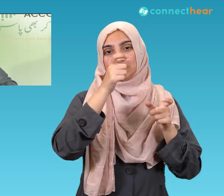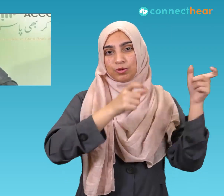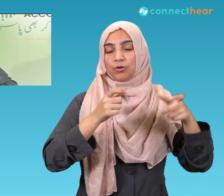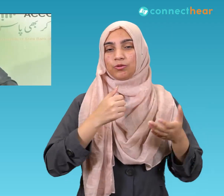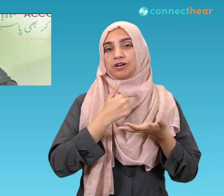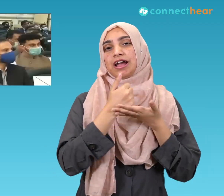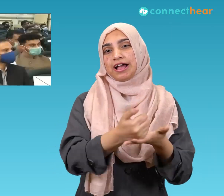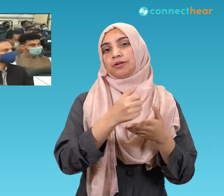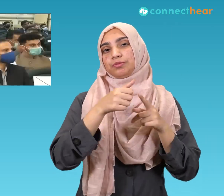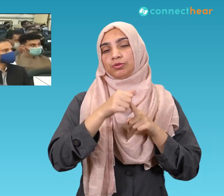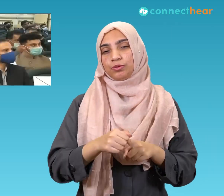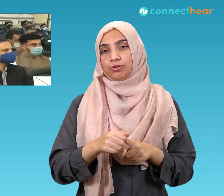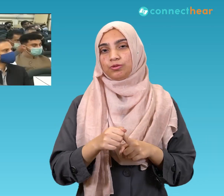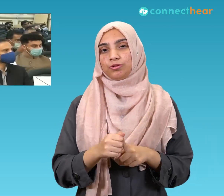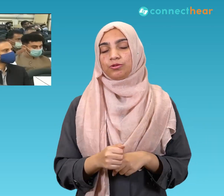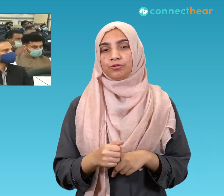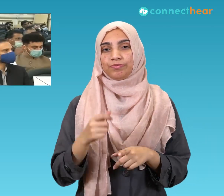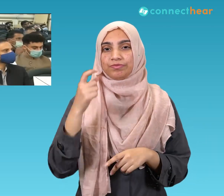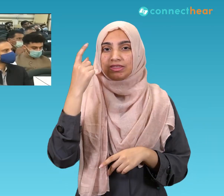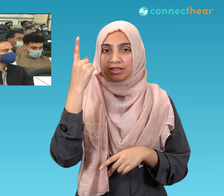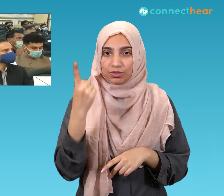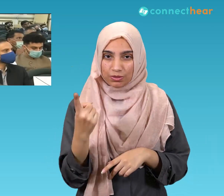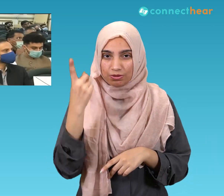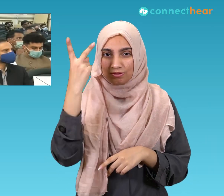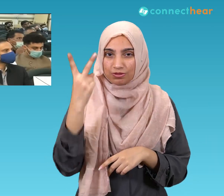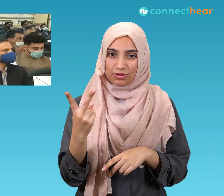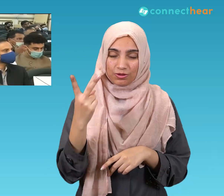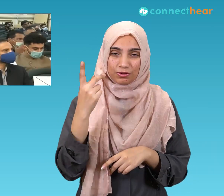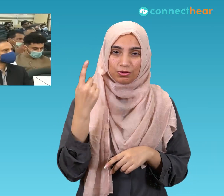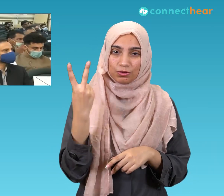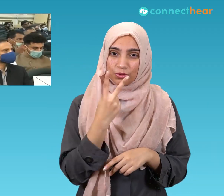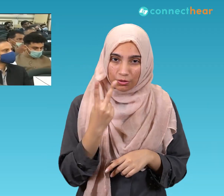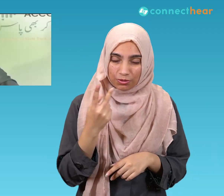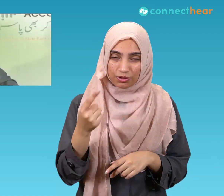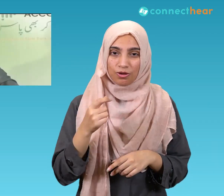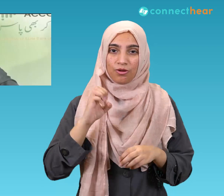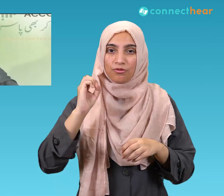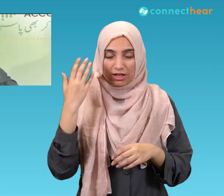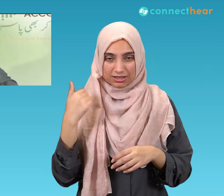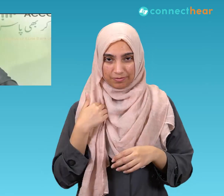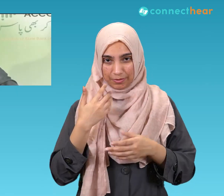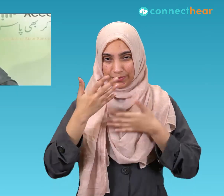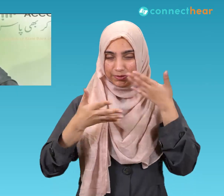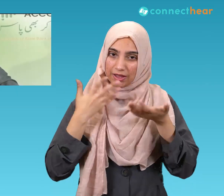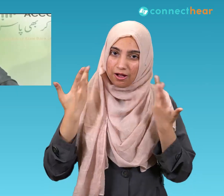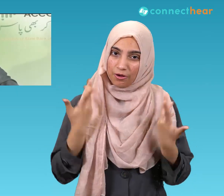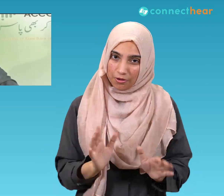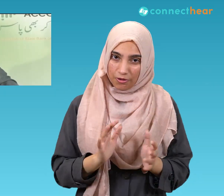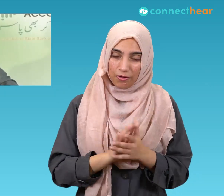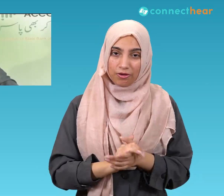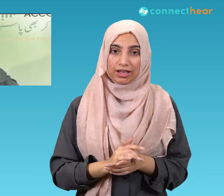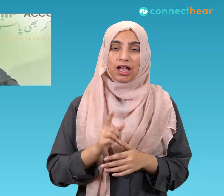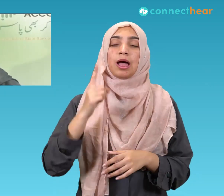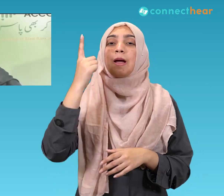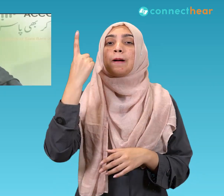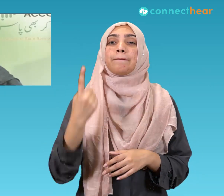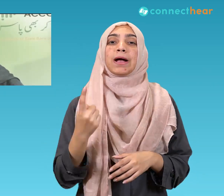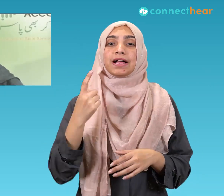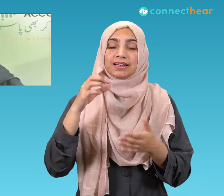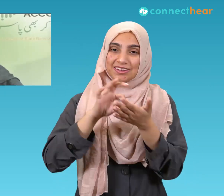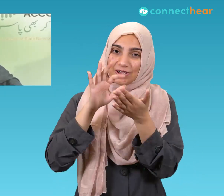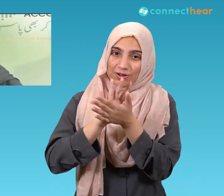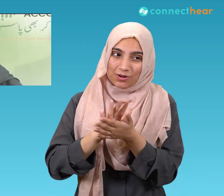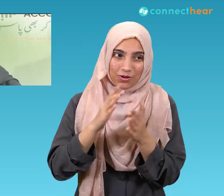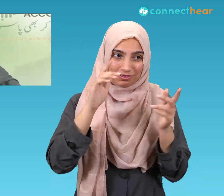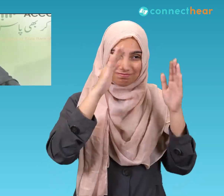2 ایریاز میں اسمال اور میڈیم انڈسٹری اور افورڈیبل ہاؤسنگ میں میں چاہوں گا پوری طرح, کیونکہ ابھی تک بینکس نے اس میں پارٹیسپیٹ نہیں کیا.